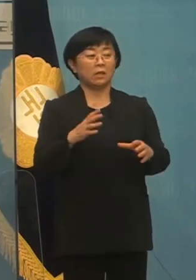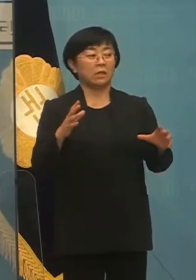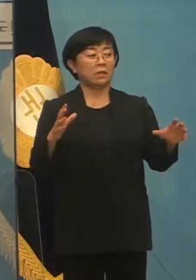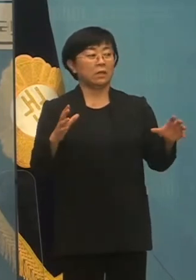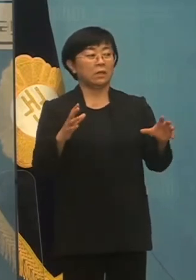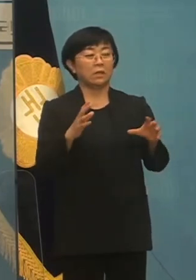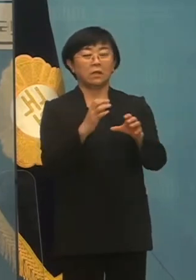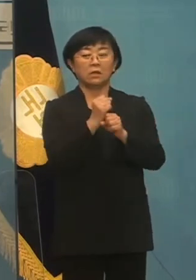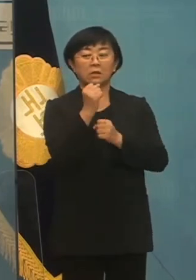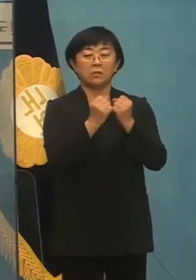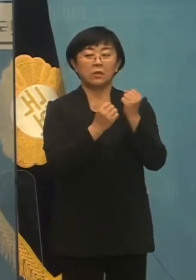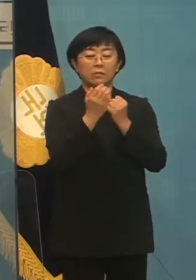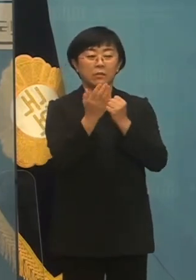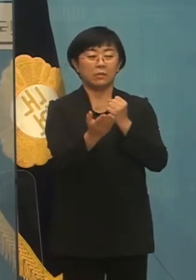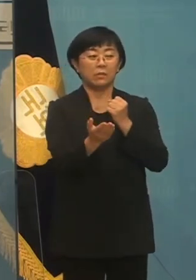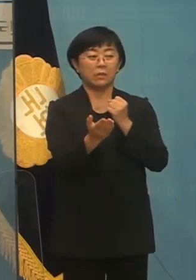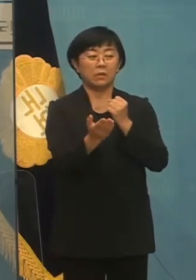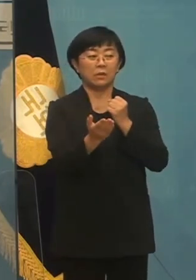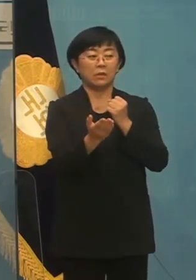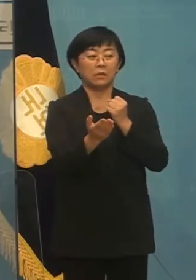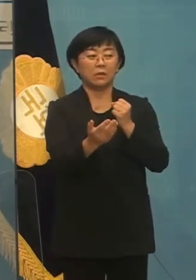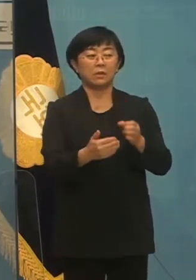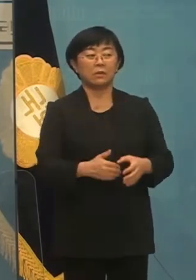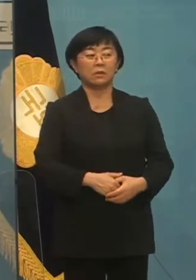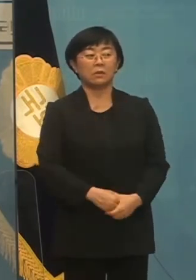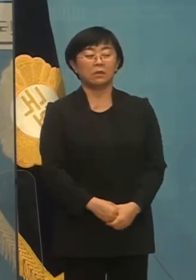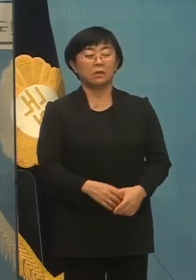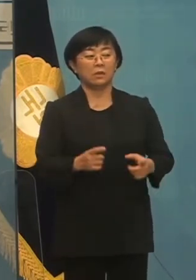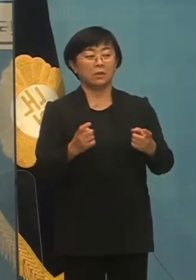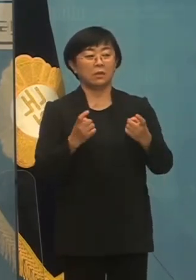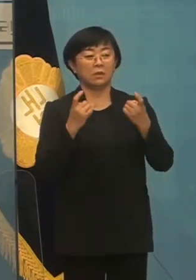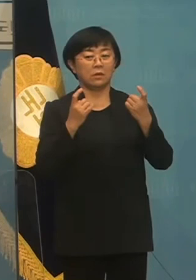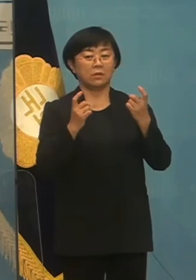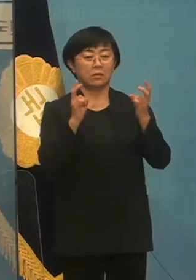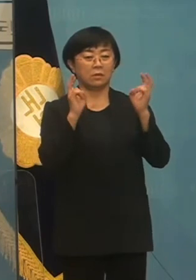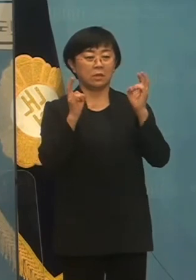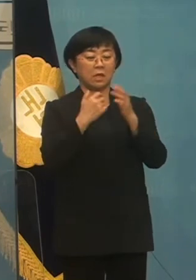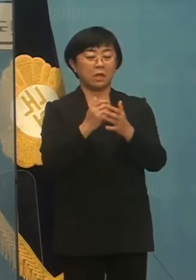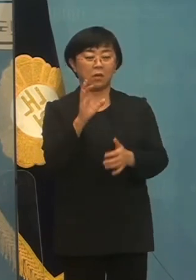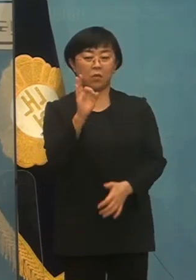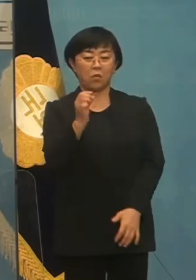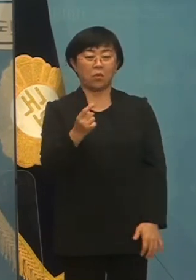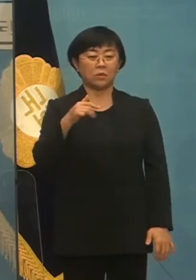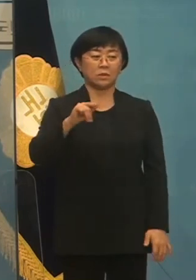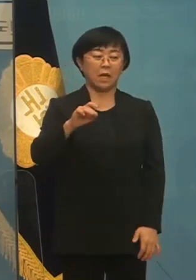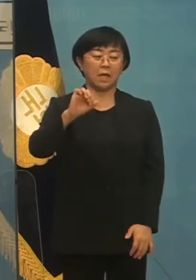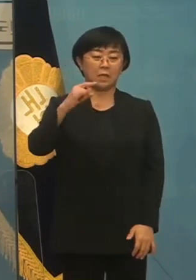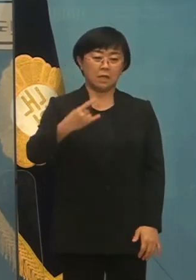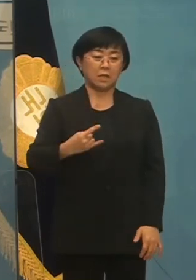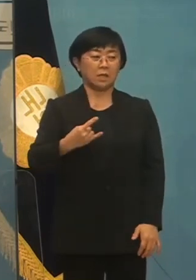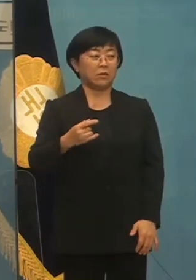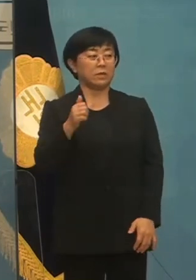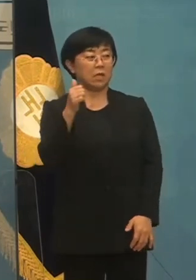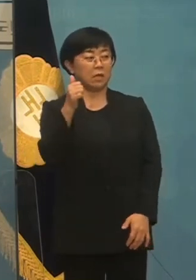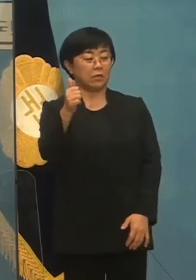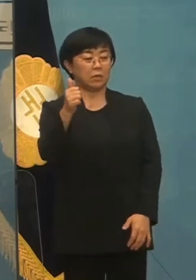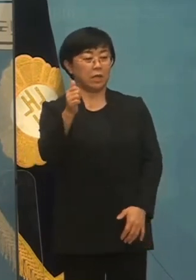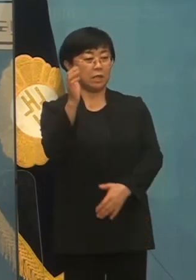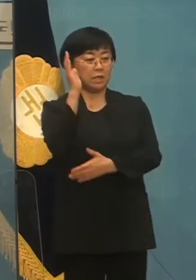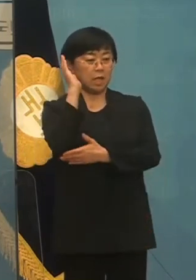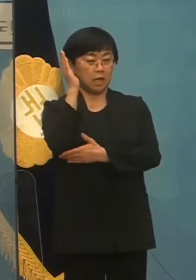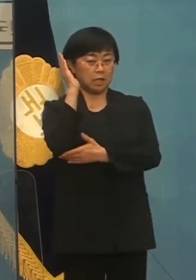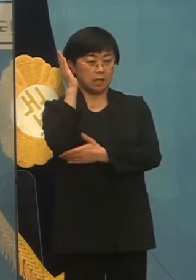이 모신 배경에 대한 말씀을 마치고, 여행업계 우리 오창희 회장님으로부터의 이야기, 또